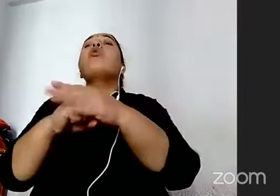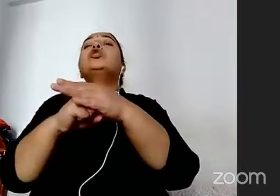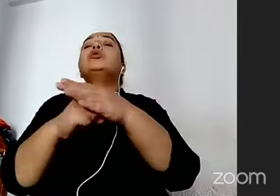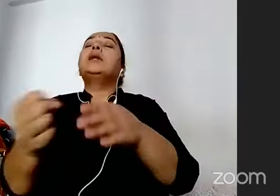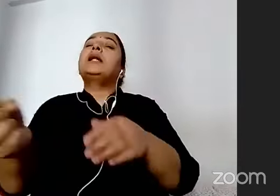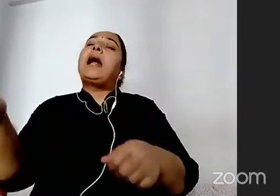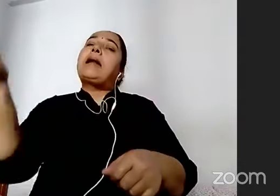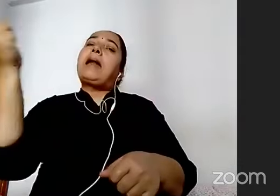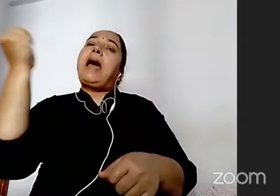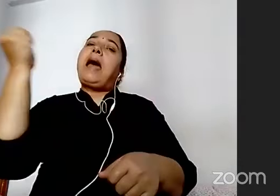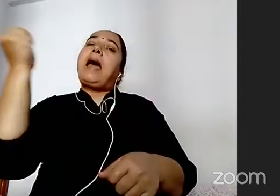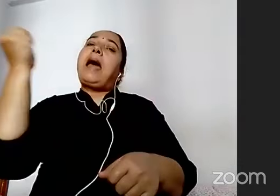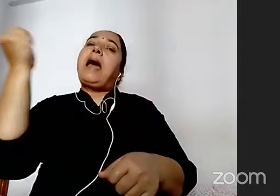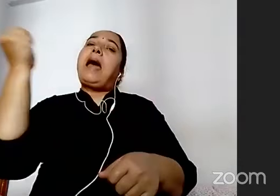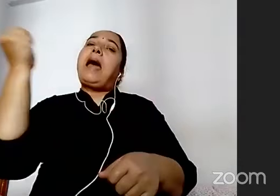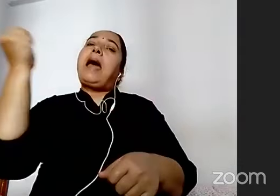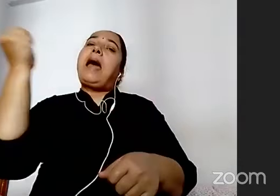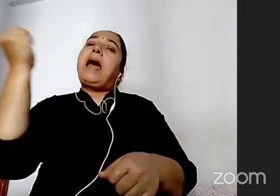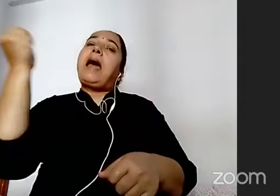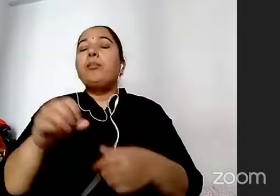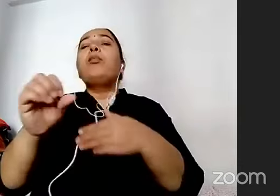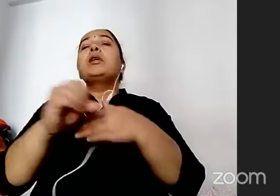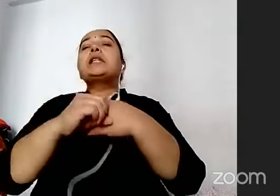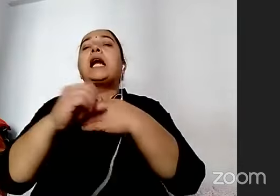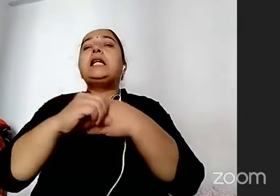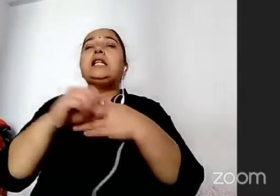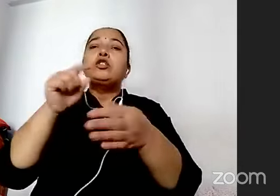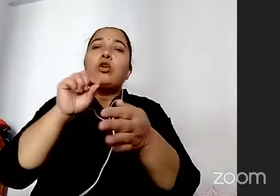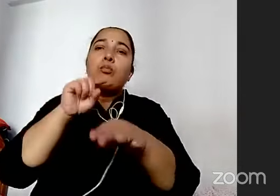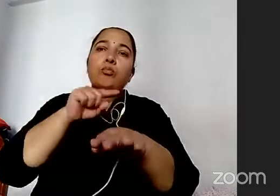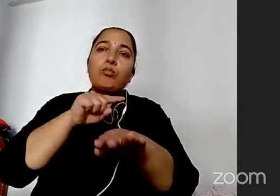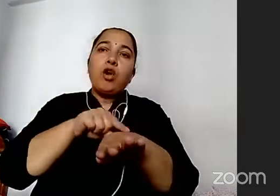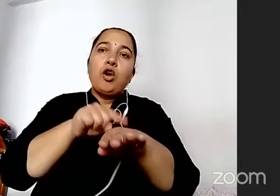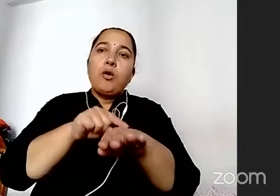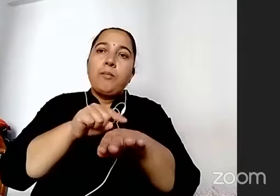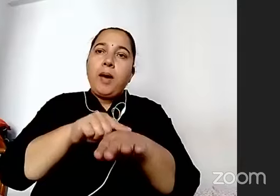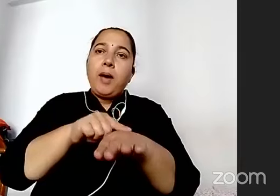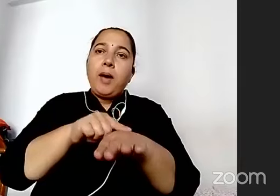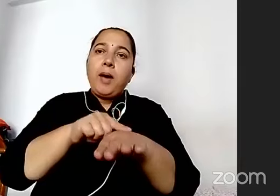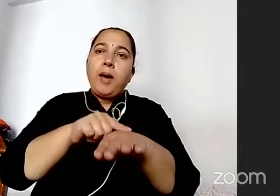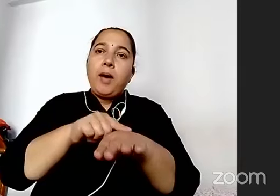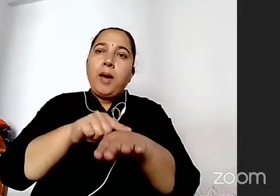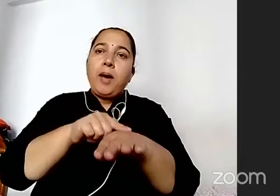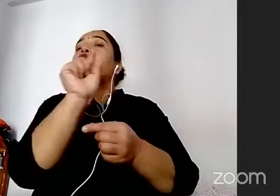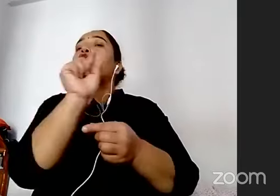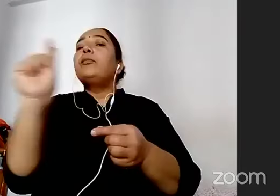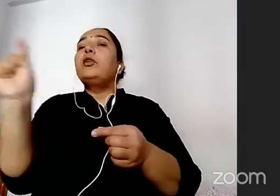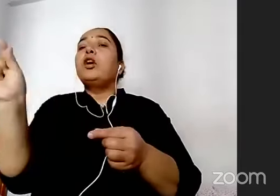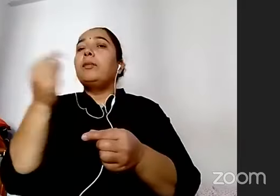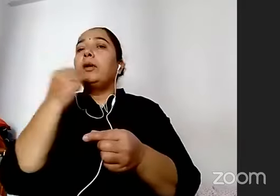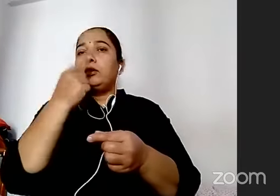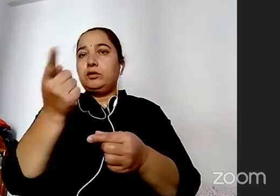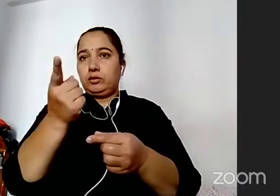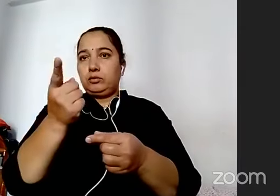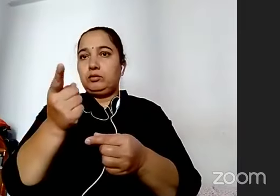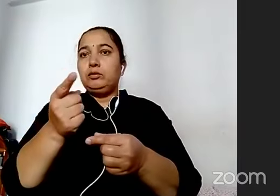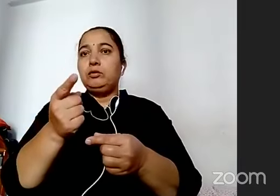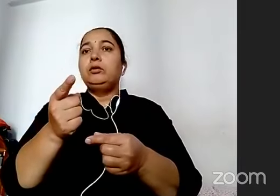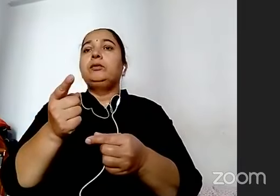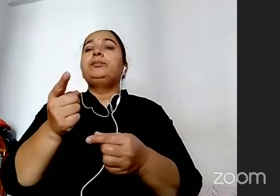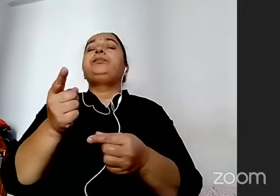समयमा आएर इन्टरनेसनली रूपमा आएको एउटा शब्दावली छ जसलाई हामी अन्डर रिप्रेजेन्टेड ग्रुप्स भनेर भन्छौँ। त्यो अन्डर रिप्रेजेन्टेड